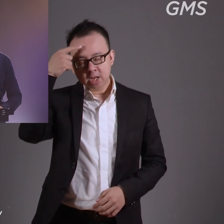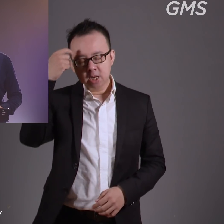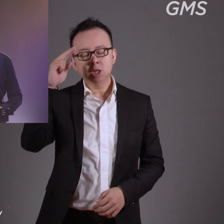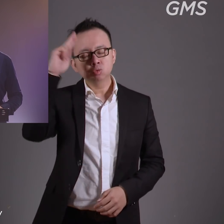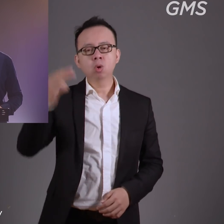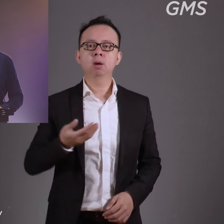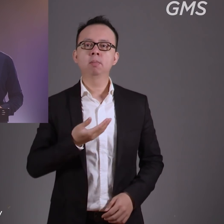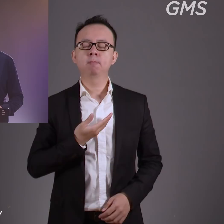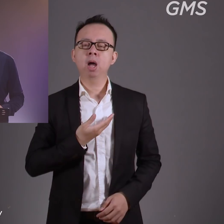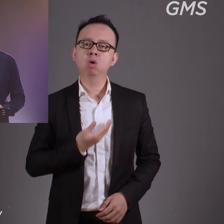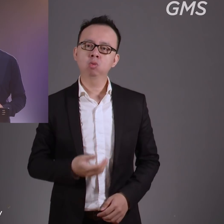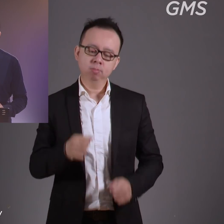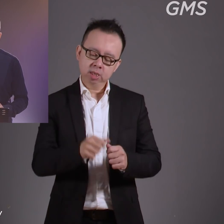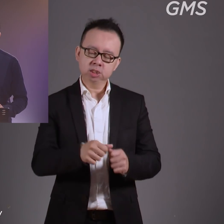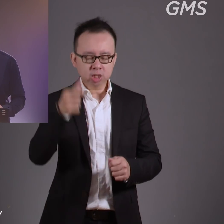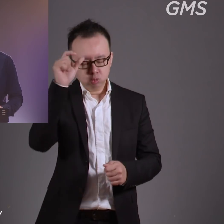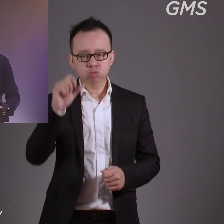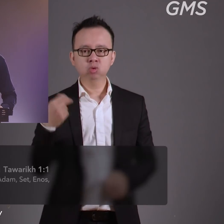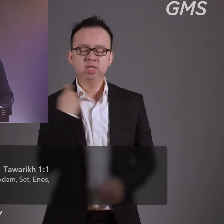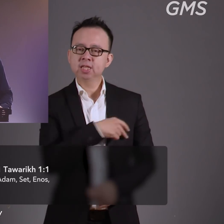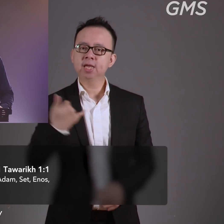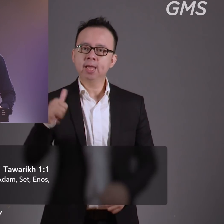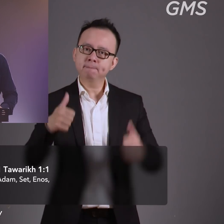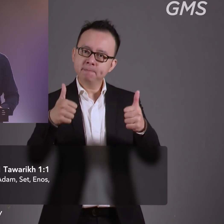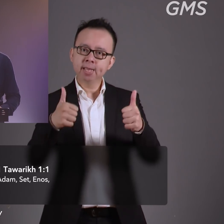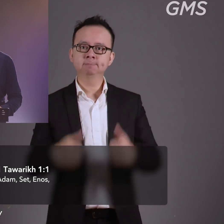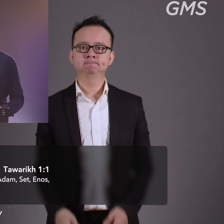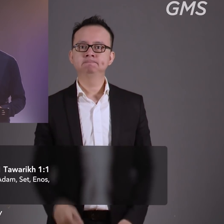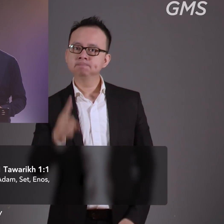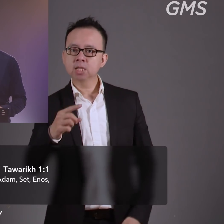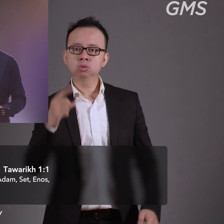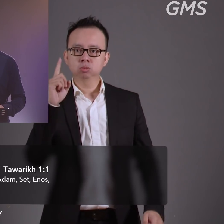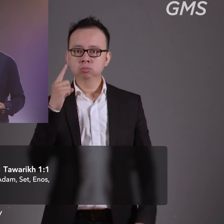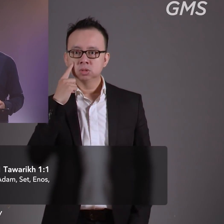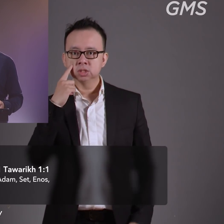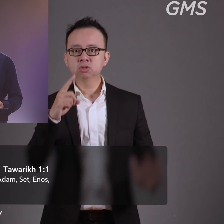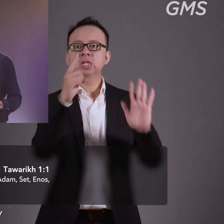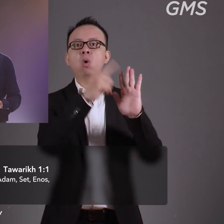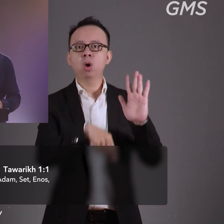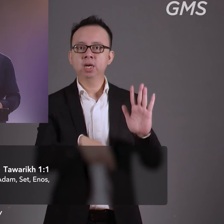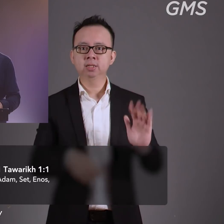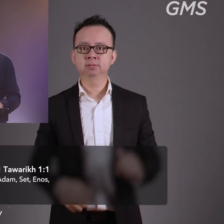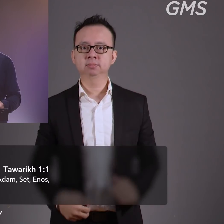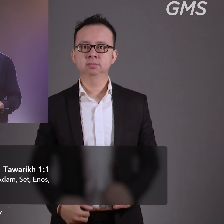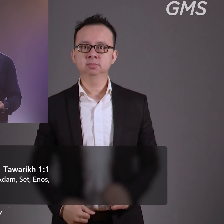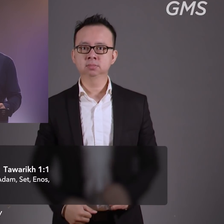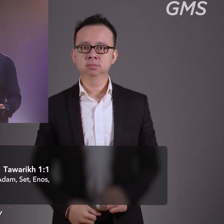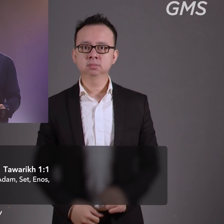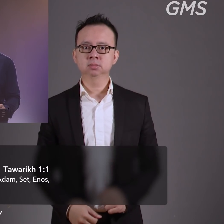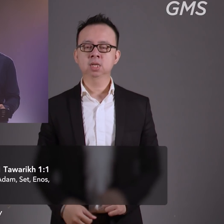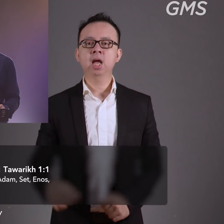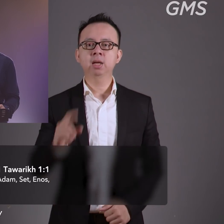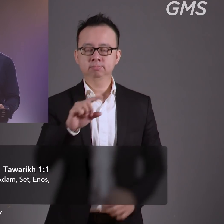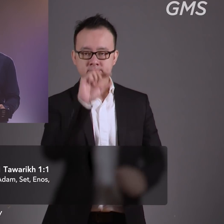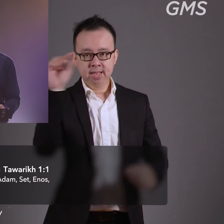perkara yang baru dan lebih indah. 1 Tawarik pasal 1. Daftar keturunan Adam sampai Abraham.